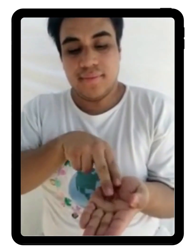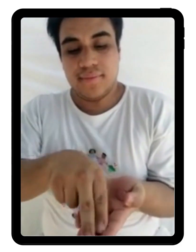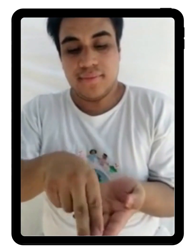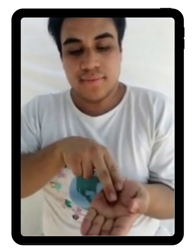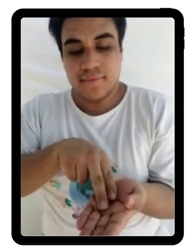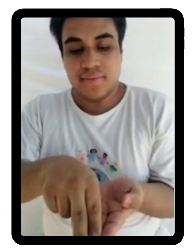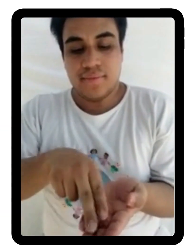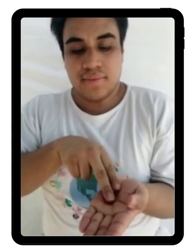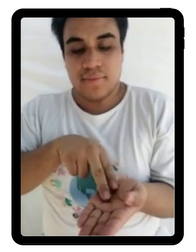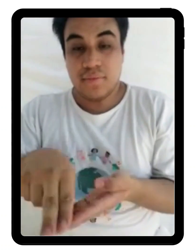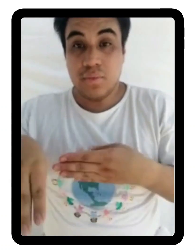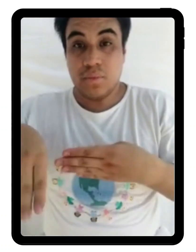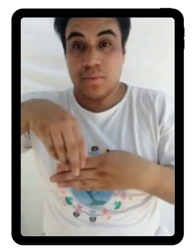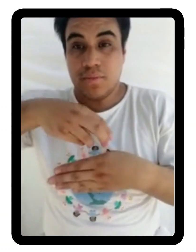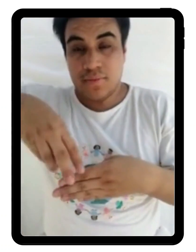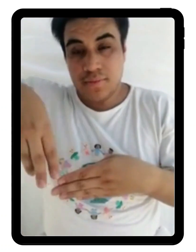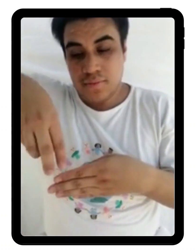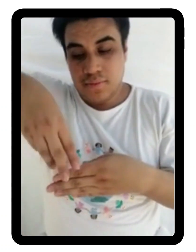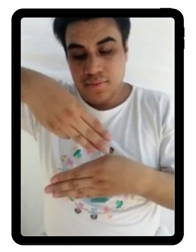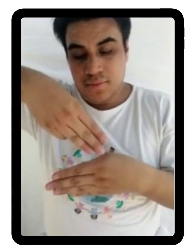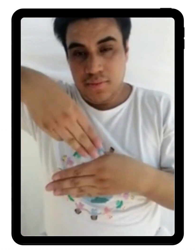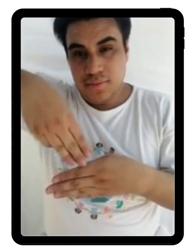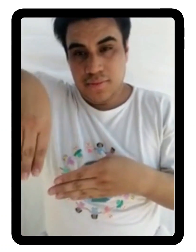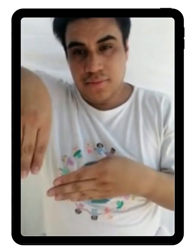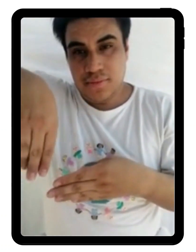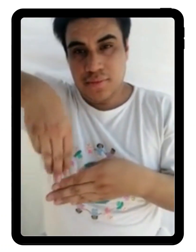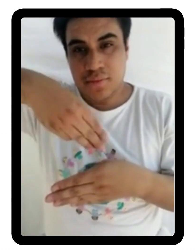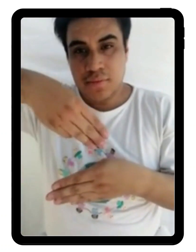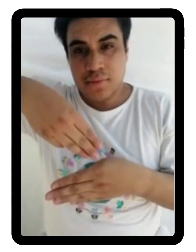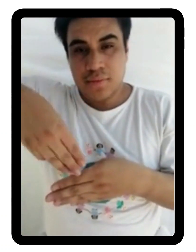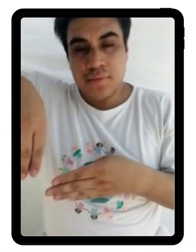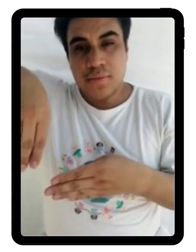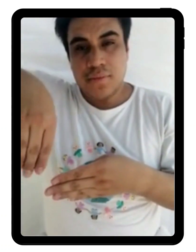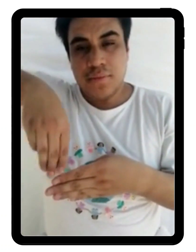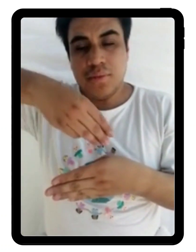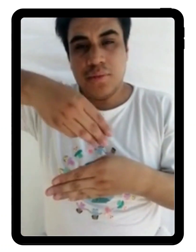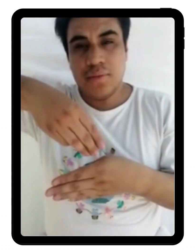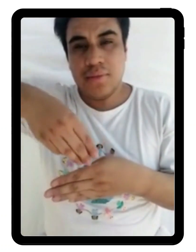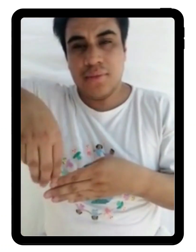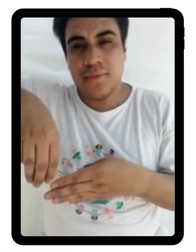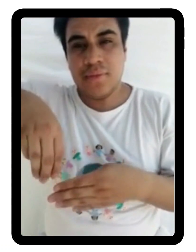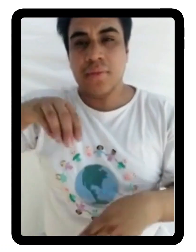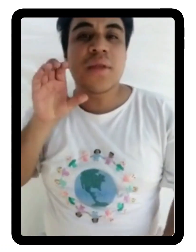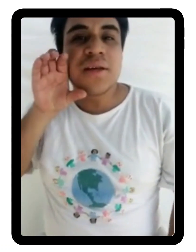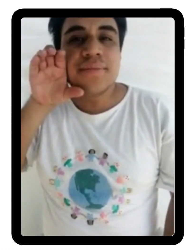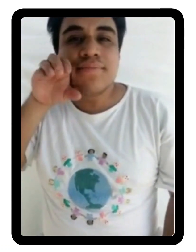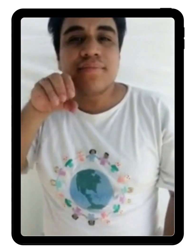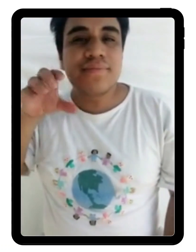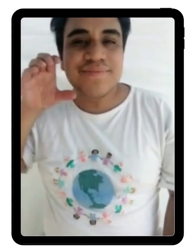un arado morado, morado, morado. Tejado en una granja,